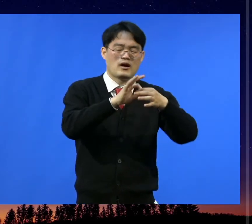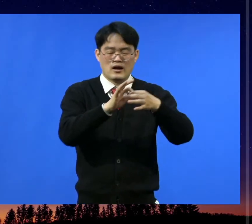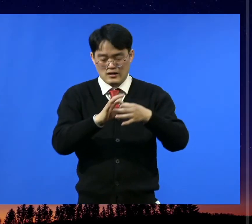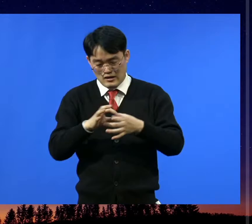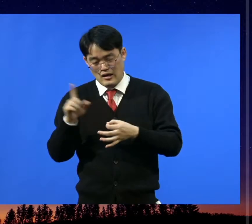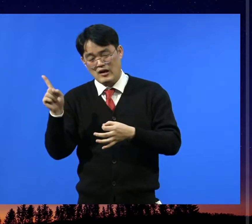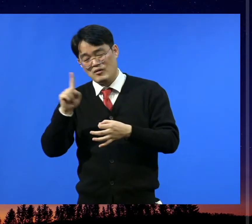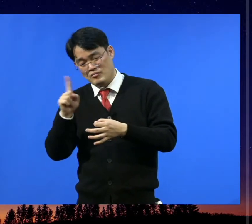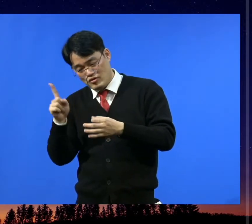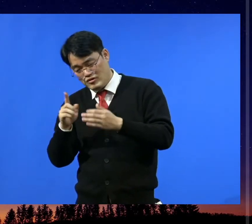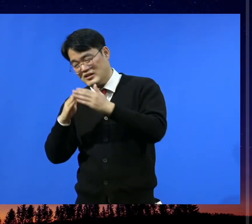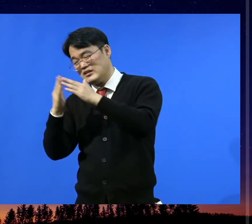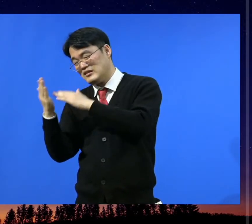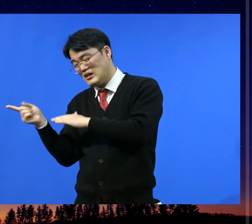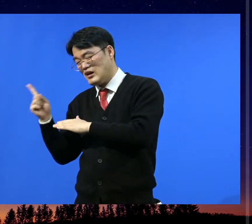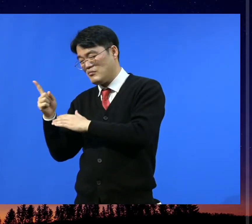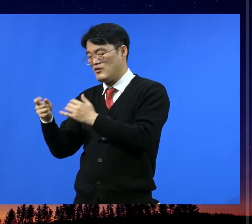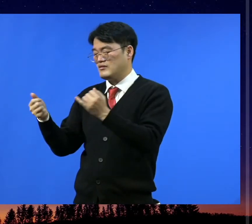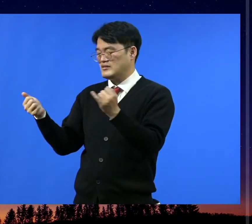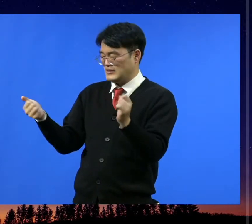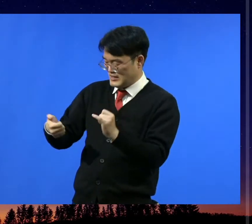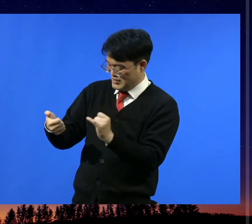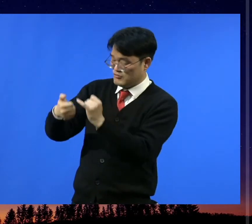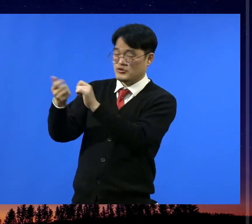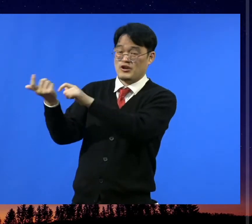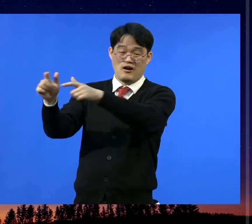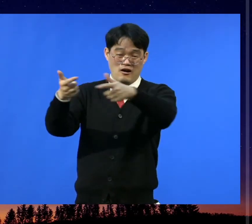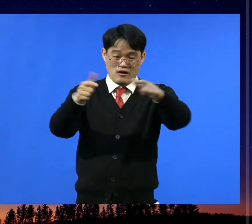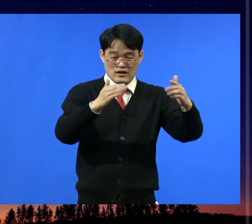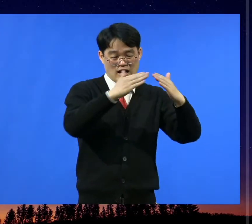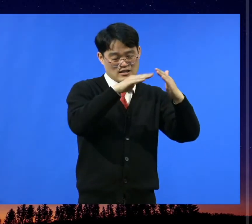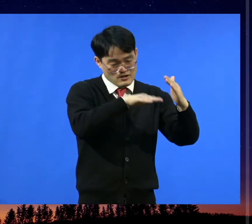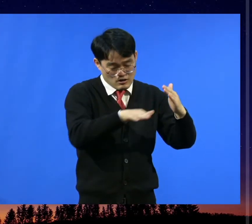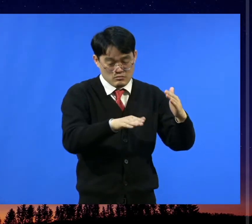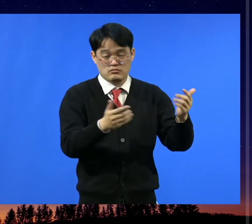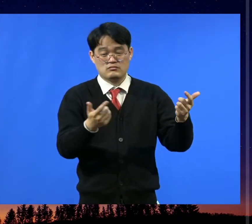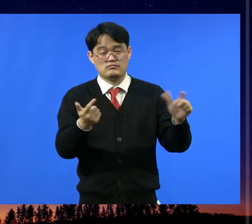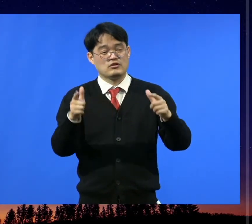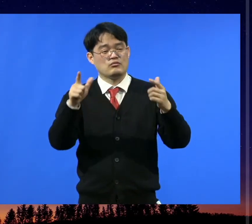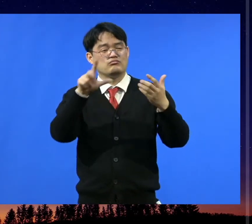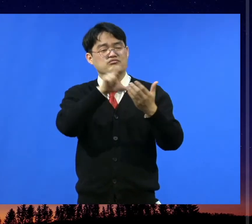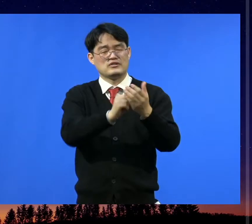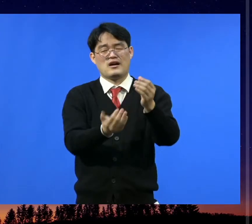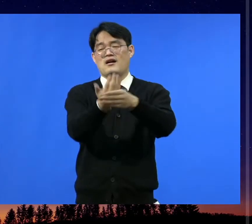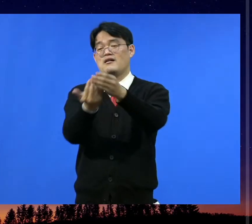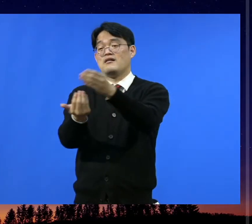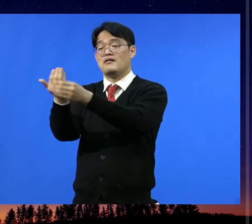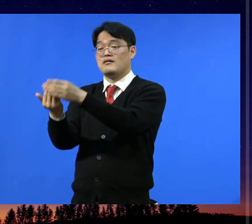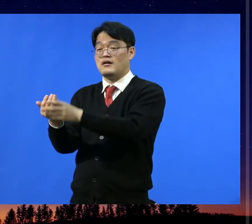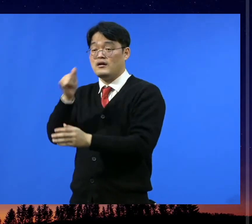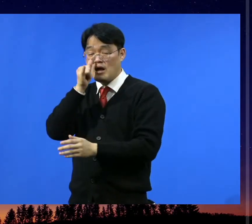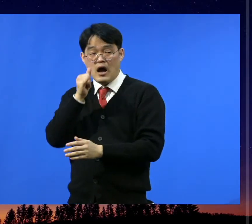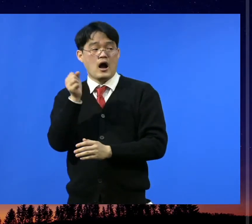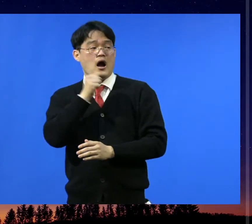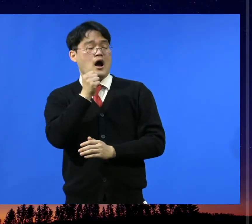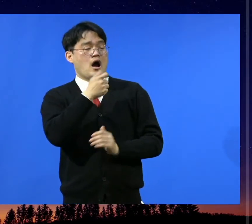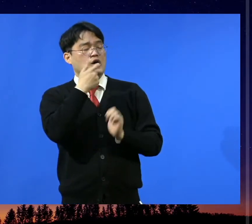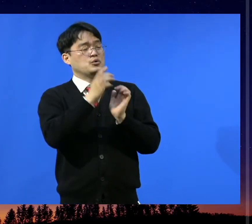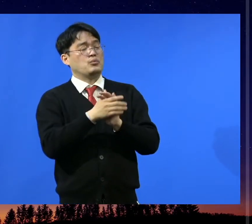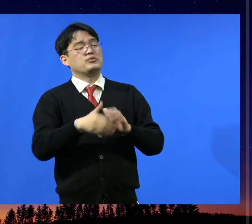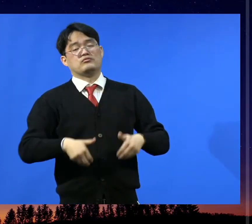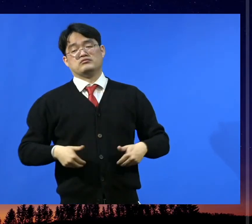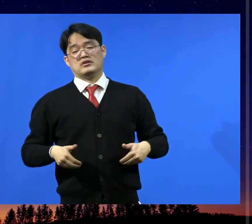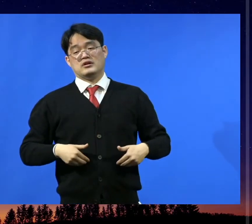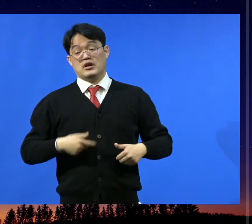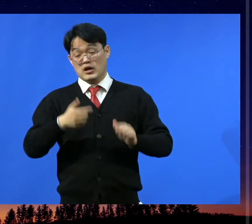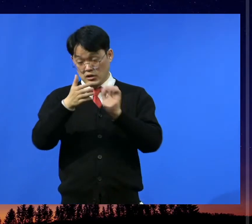사건이 다 벌어지고 있어요. 이 기도를 하다 보면 기도할 것이 더 많아지죠. 기도를 안 하는 사람은 기도할 게 잘